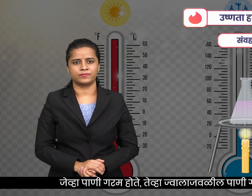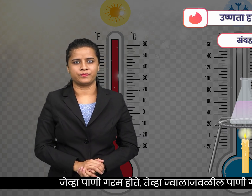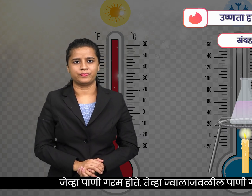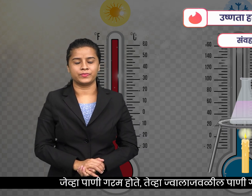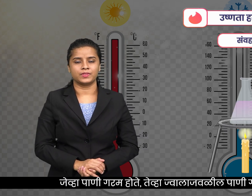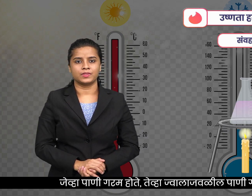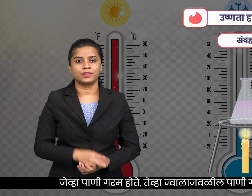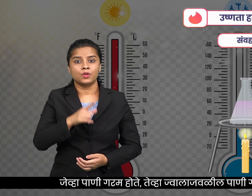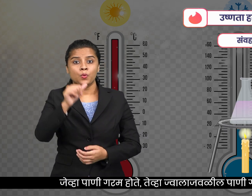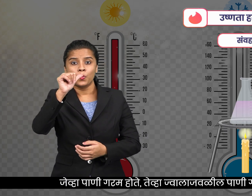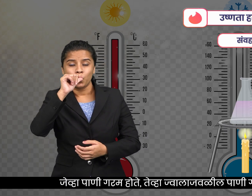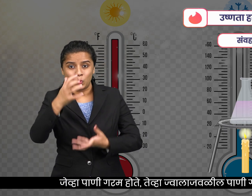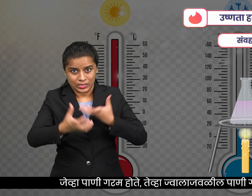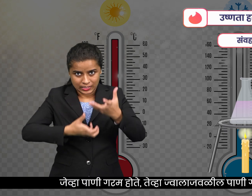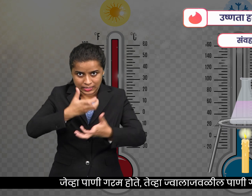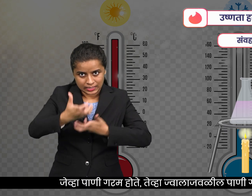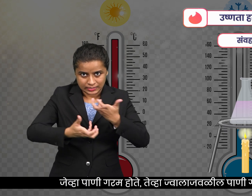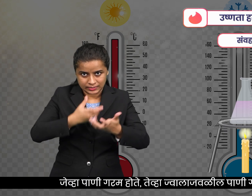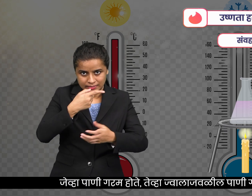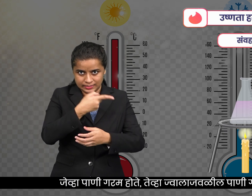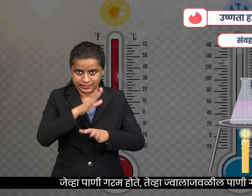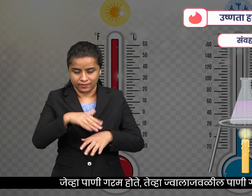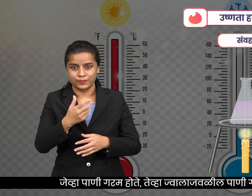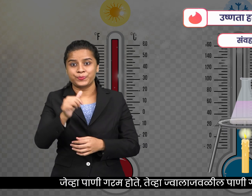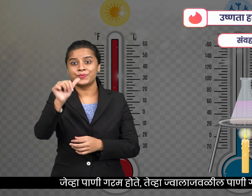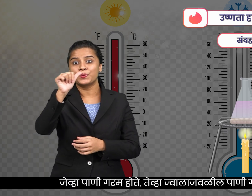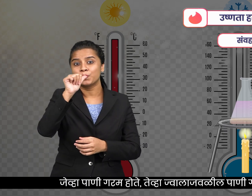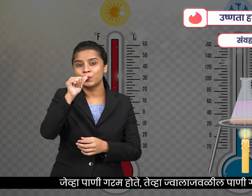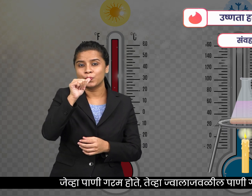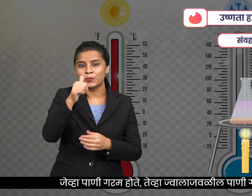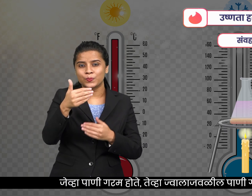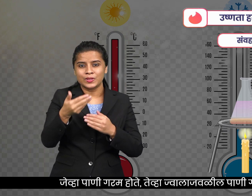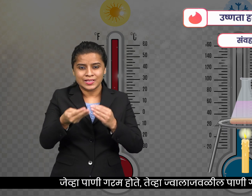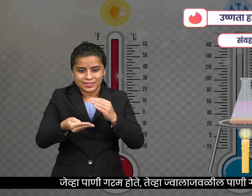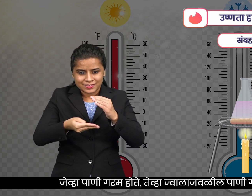जेव्हा पाणी गरम होतं तेव्हा ज्वालाजवळील पाणी गरम होतं.